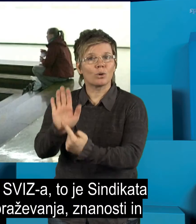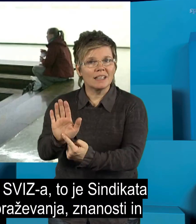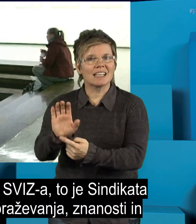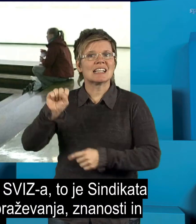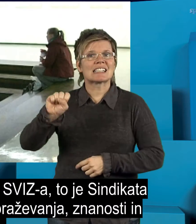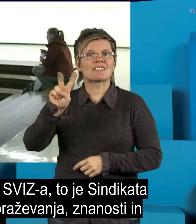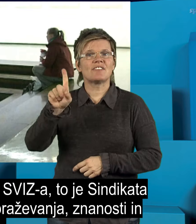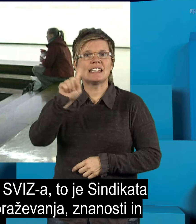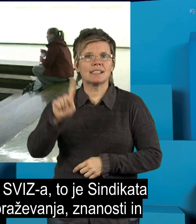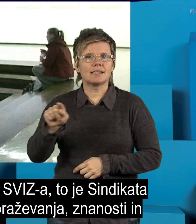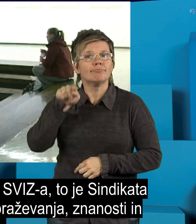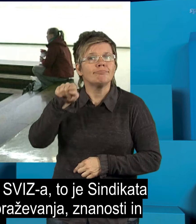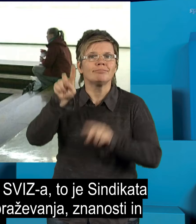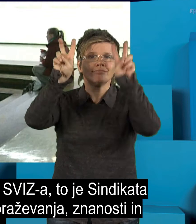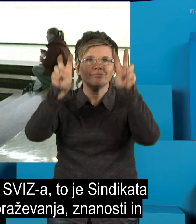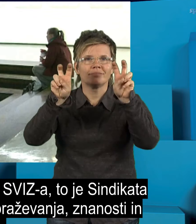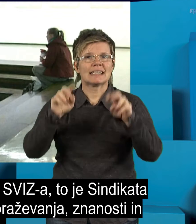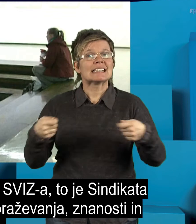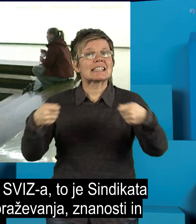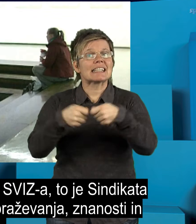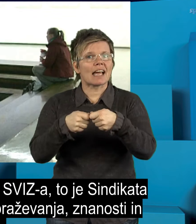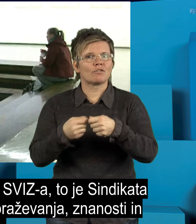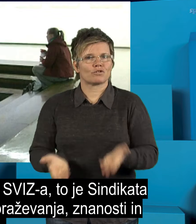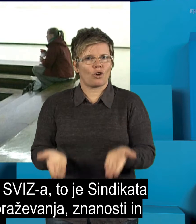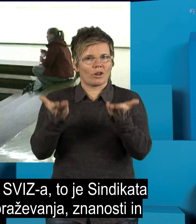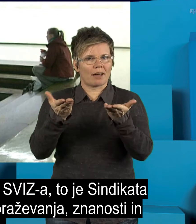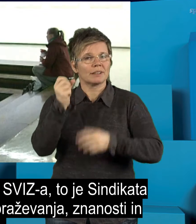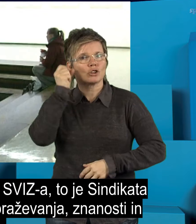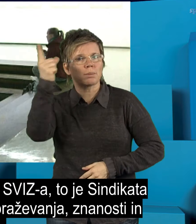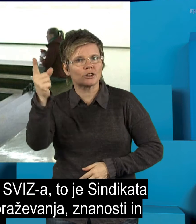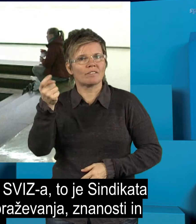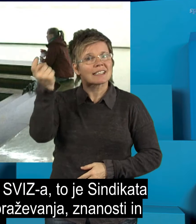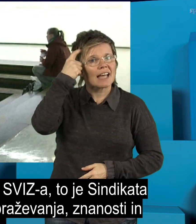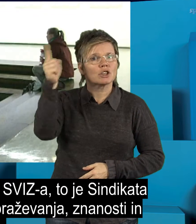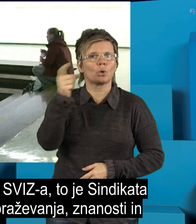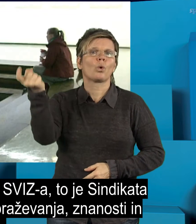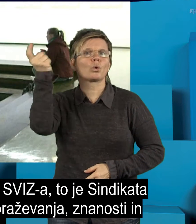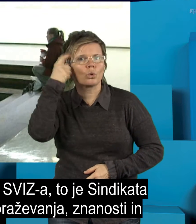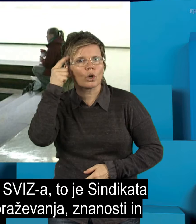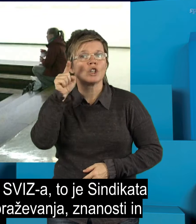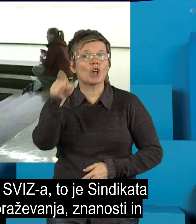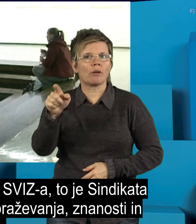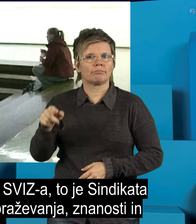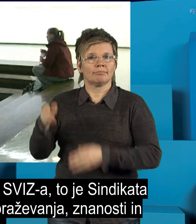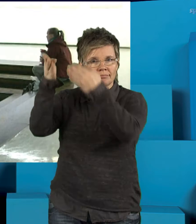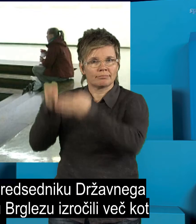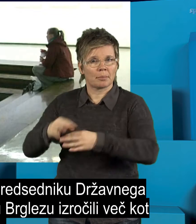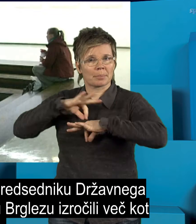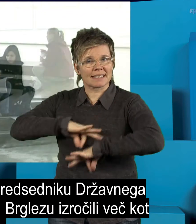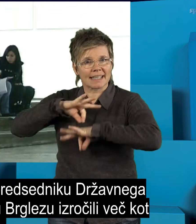Predstavniki SVIZ-a, to je Sindikat vzgoje, izobraževanja, znanosti in kulture, so predsedniku Državnega zbora Milanu